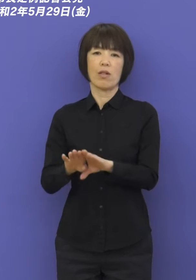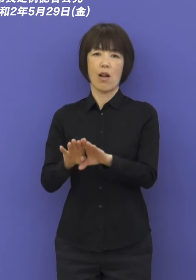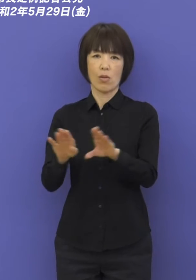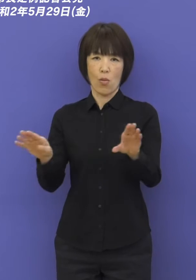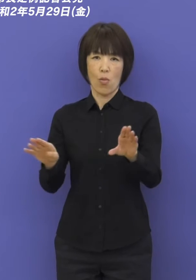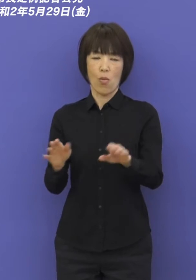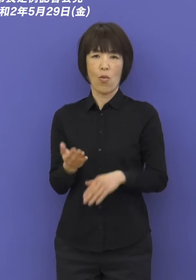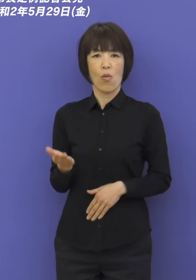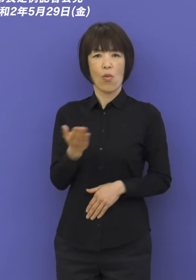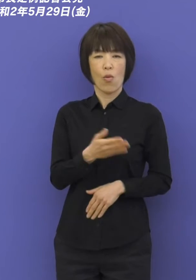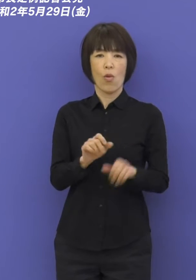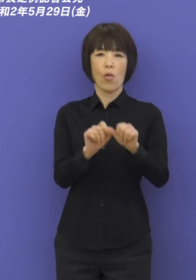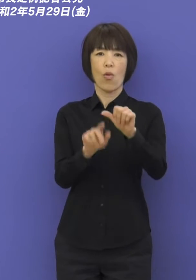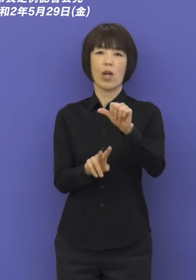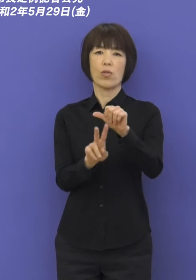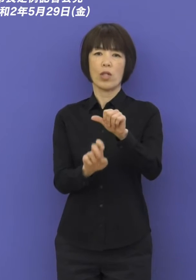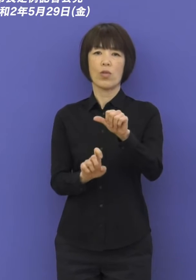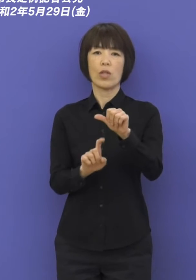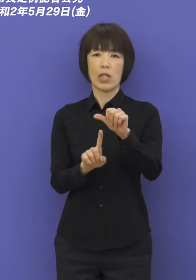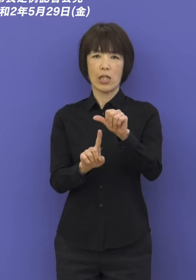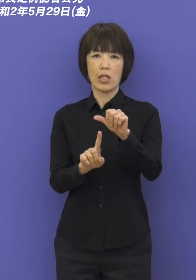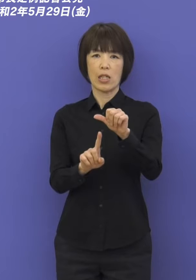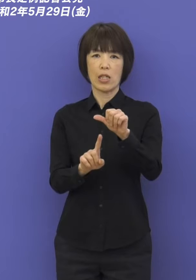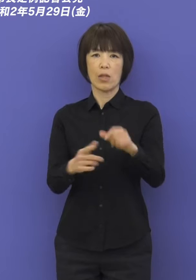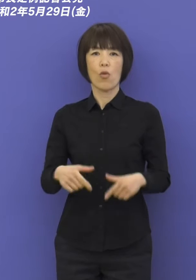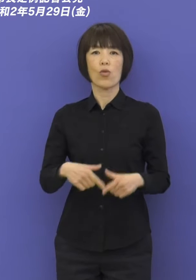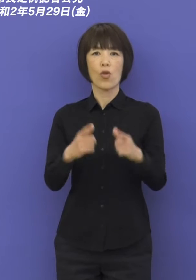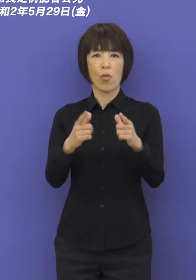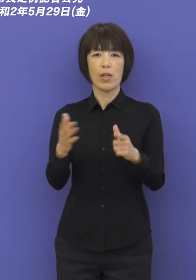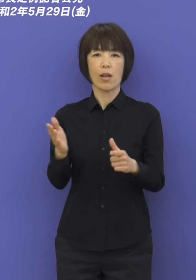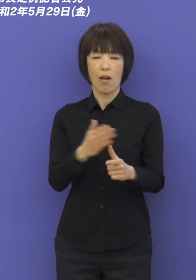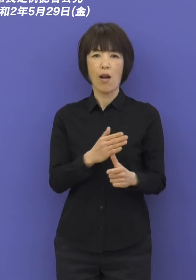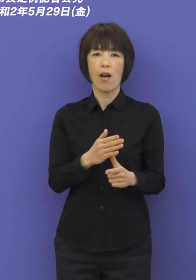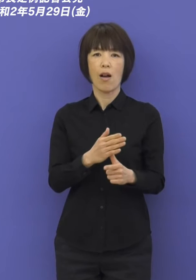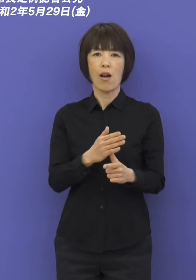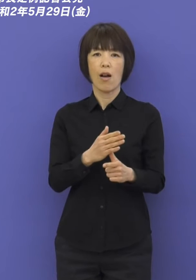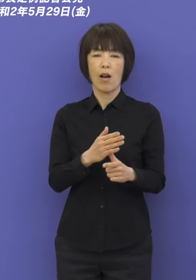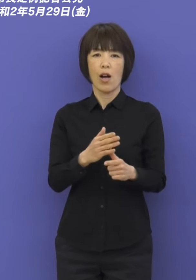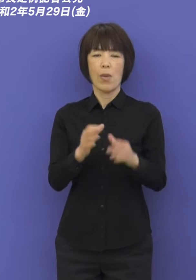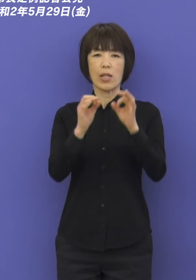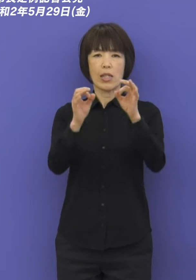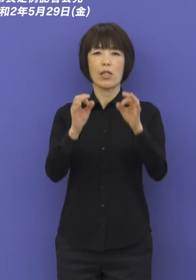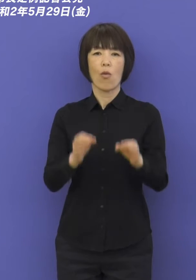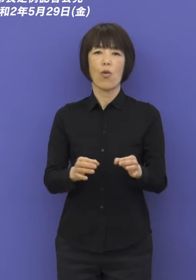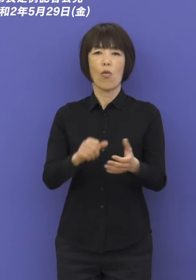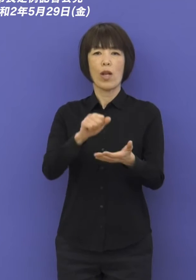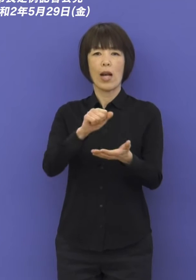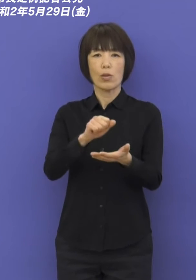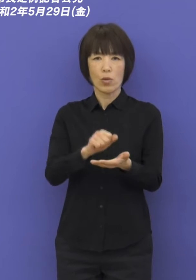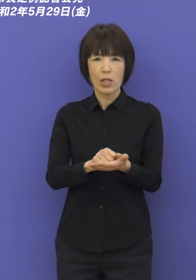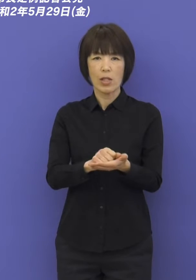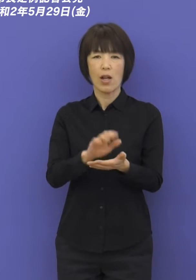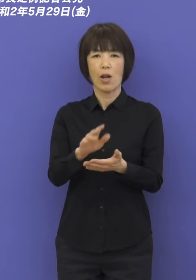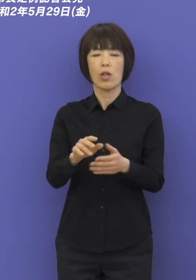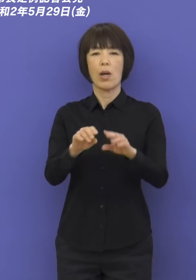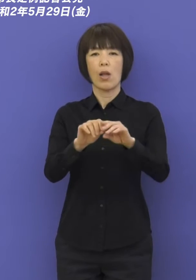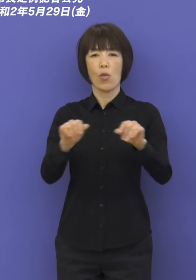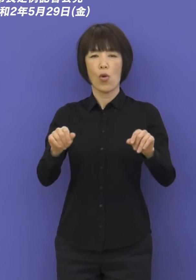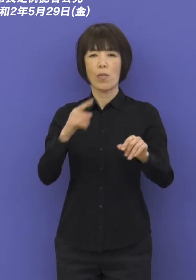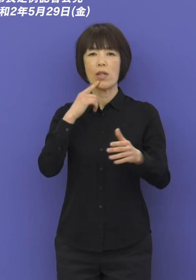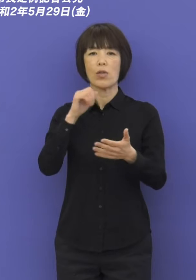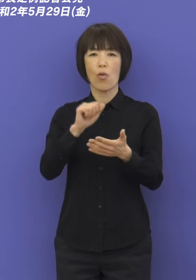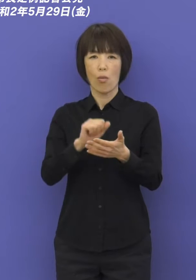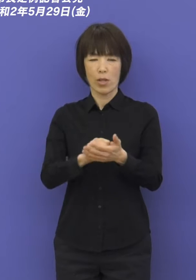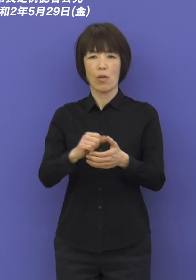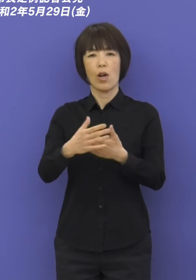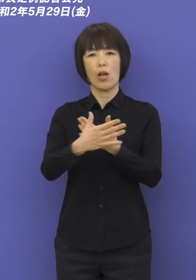し、5月21日木曜日から金融機関の休業日である土日及び